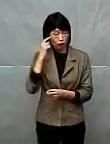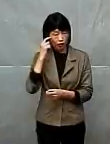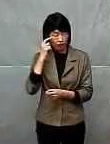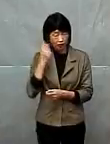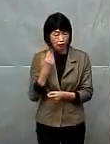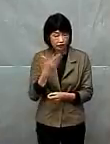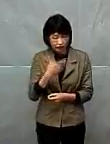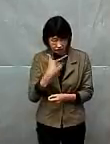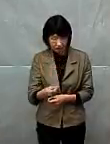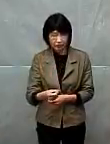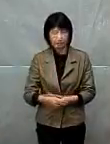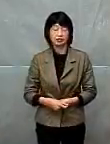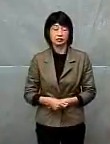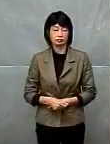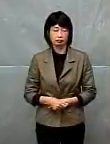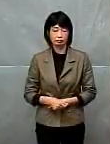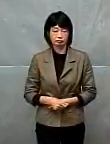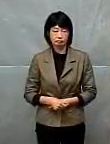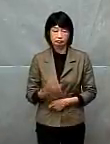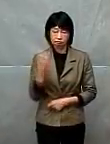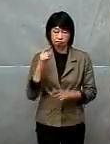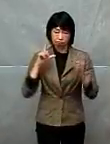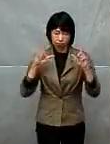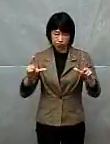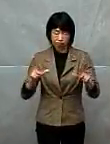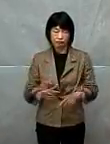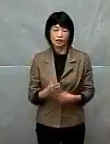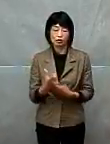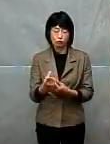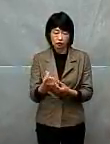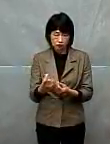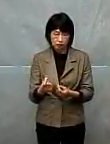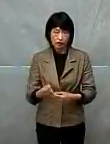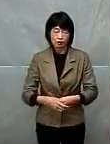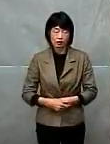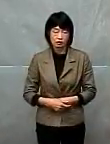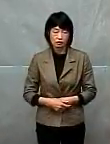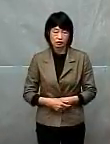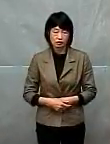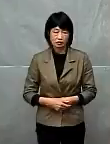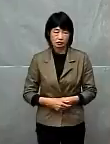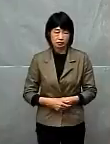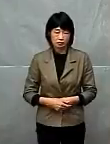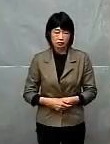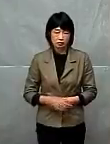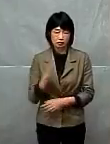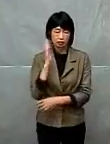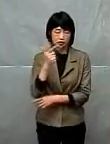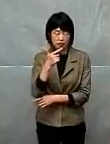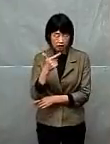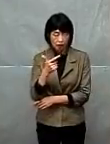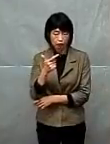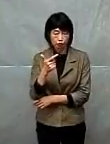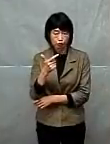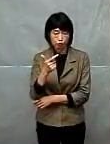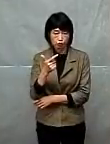思います。 はい、そうですね、政務調査費、今は政務活